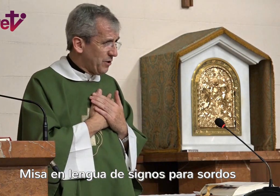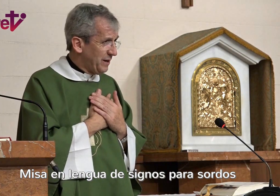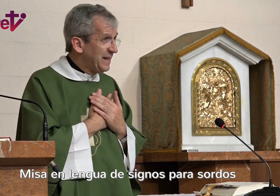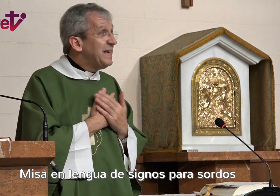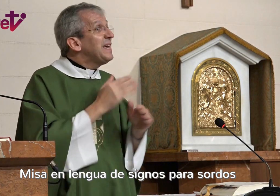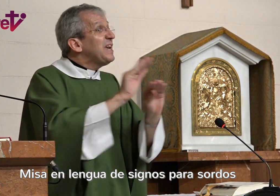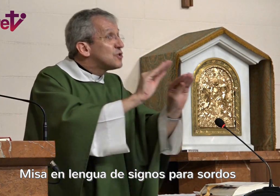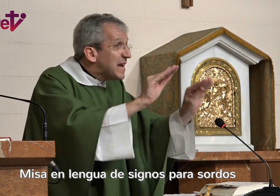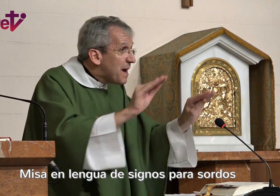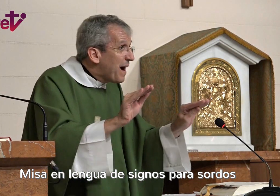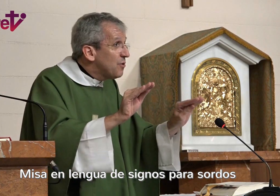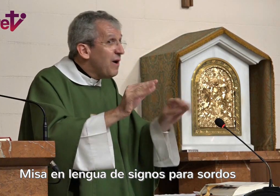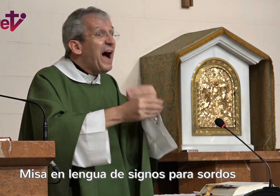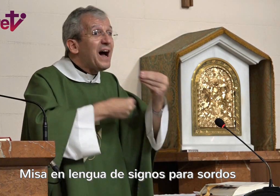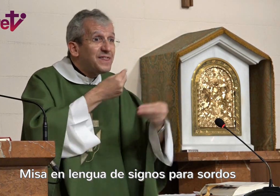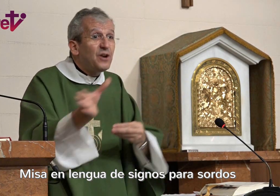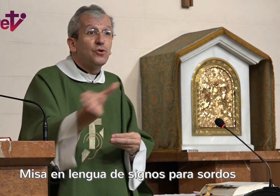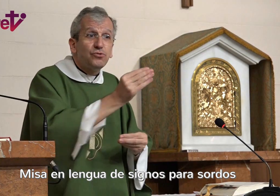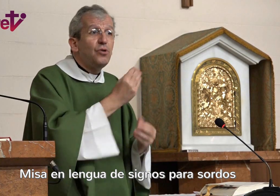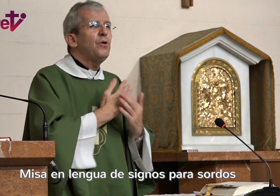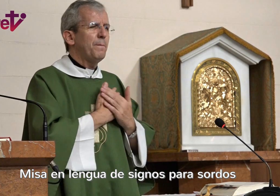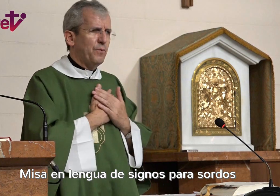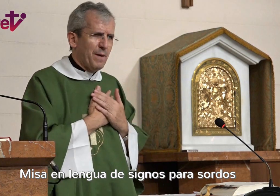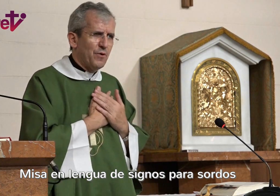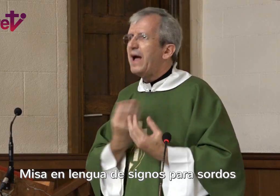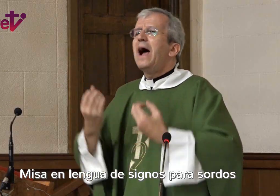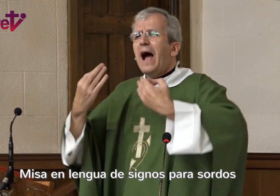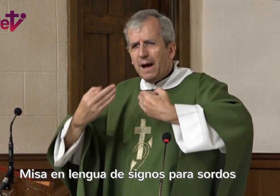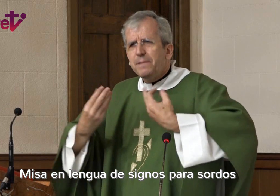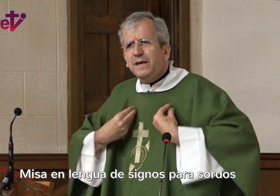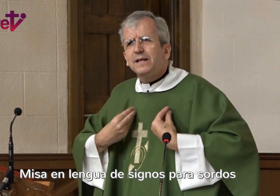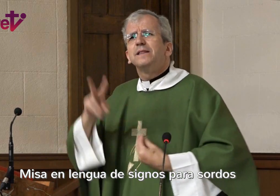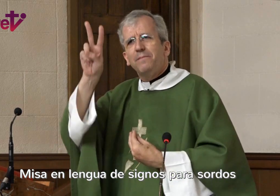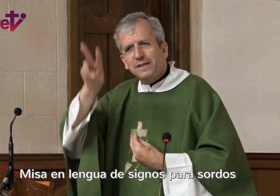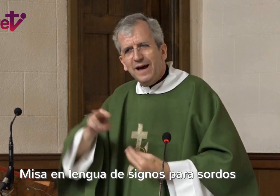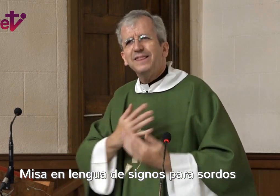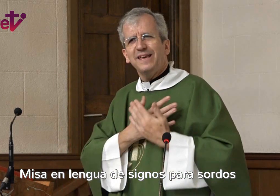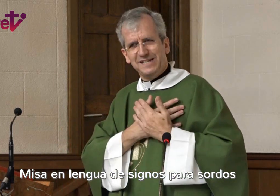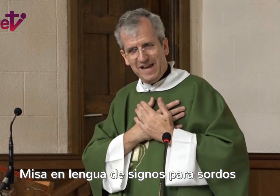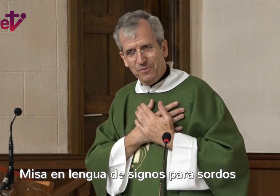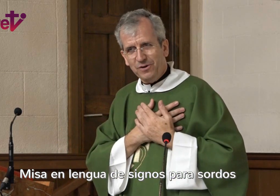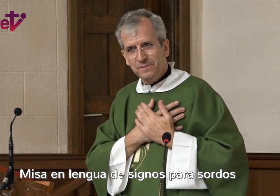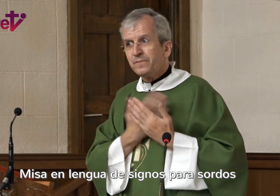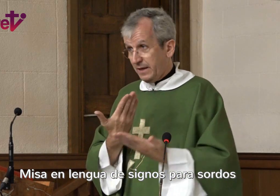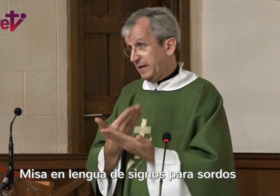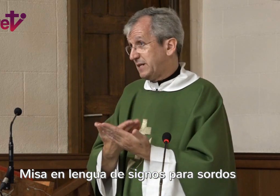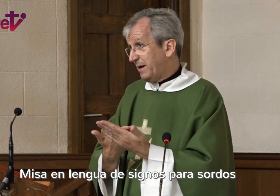amor y nos ha llamado a hacerlo todo por amor a vivir de verdad ese amor que se